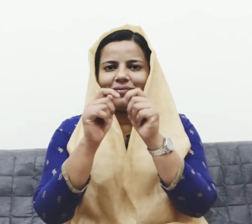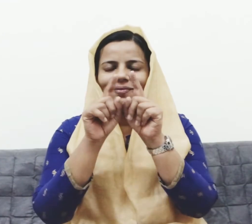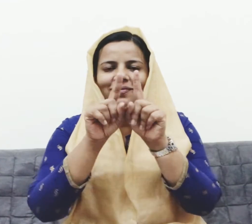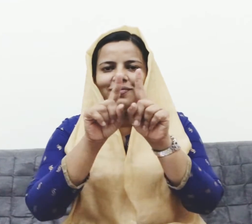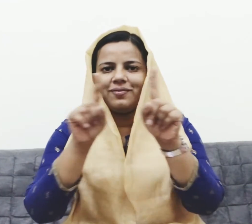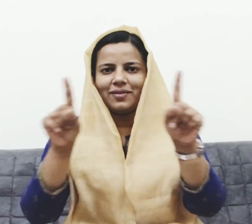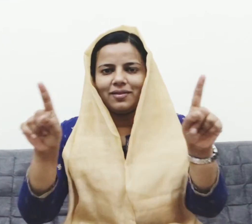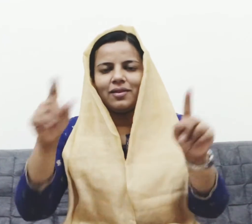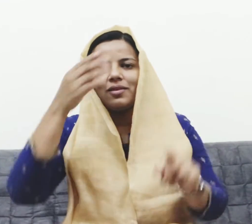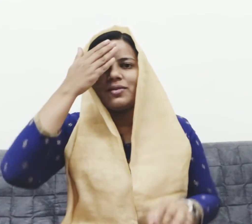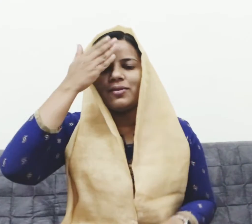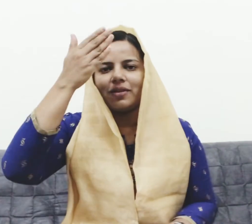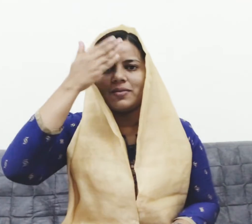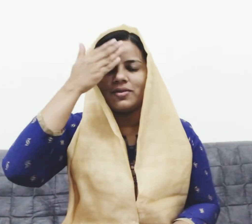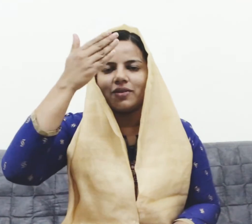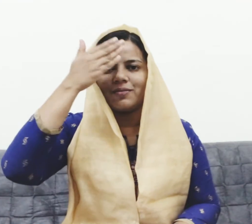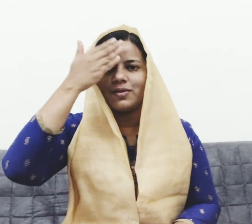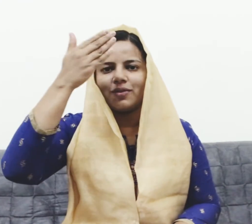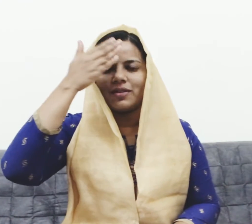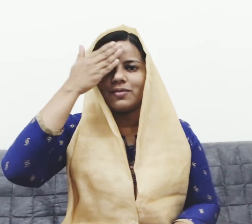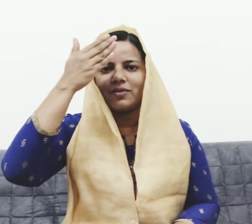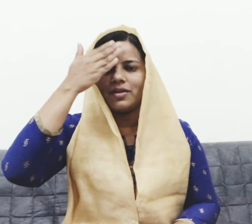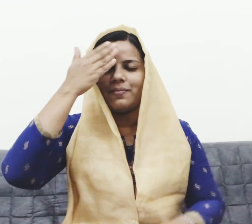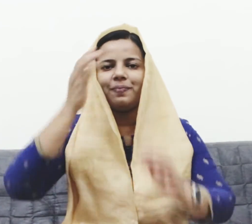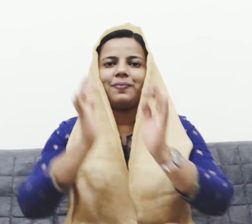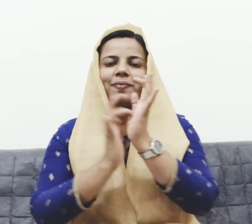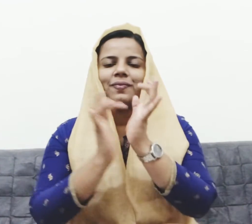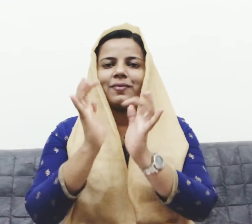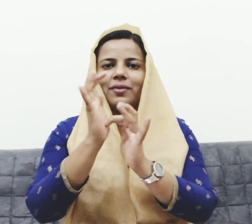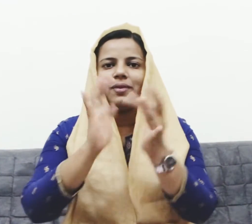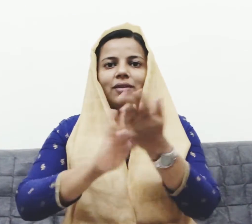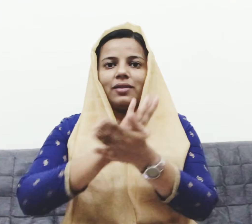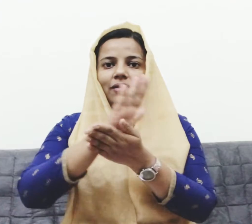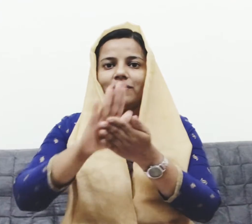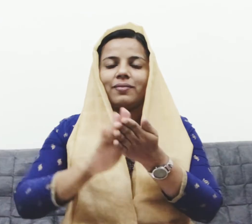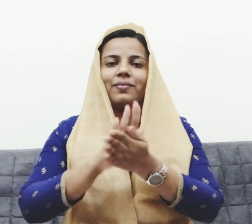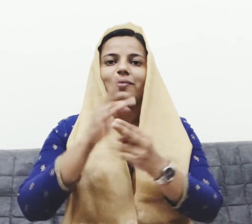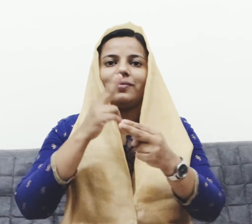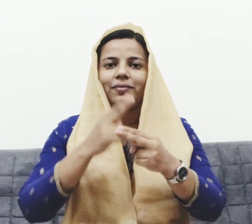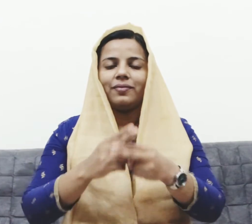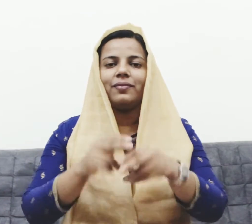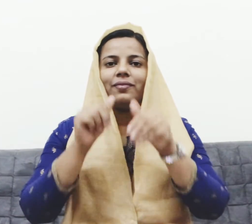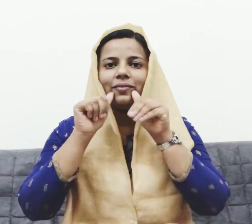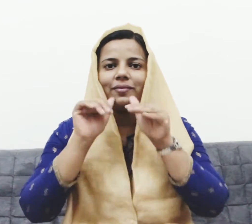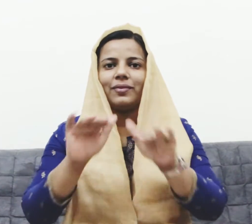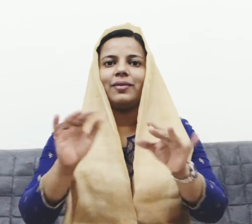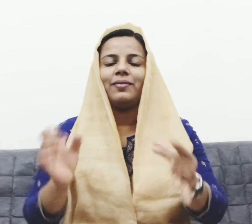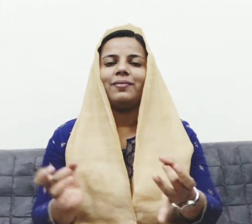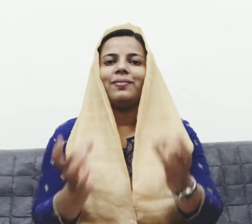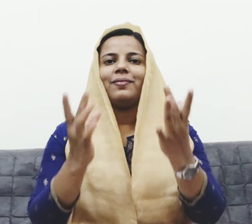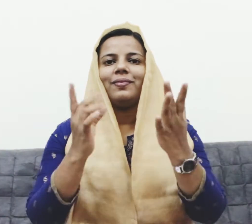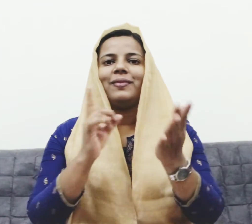പ്രൈസ് ദ ലോർഡ്, ഹല്ലേലൂയ. സ്തോത്രം, സ്തോത്രം, സ്തോത്രം, സ്തോത്രം. കർത്താവിൻ്റെ അതിപരിശുദ്ധമായ തിരുനാമം ഈ അനുഗ്രഹിക്കപ്പെട്ട